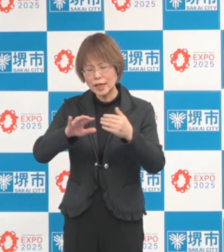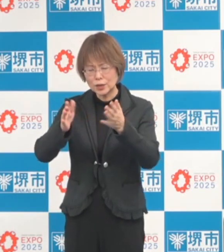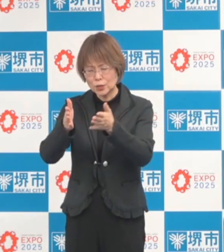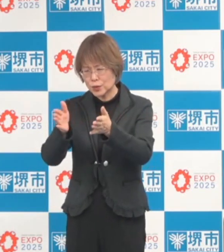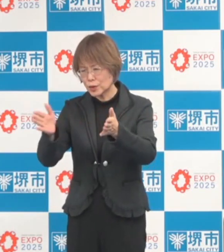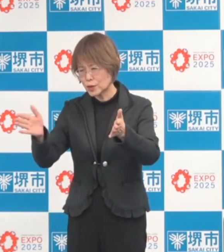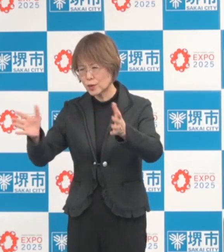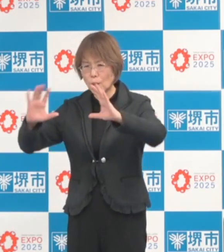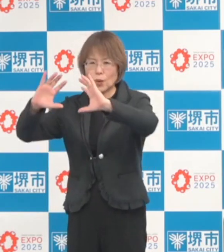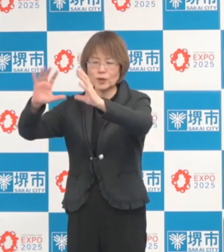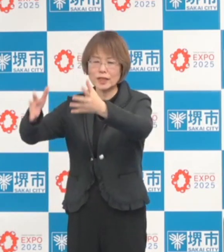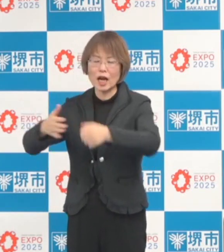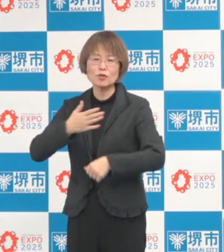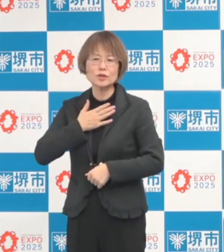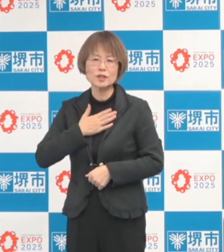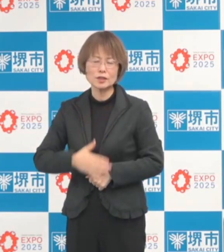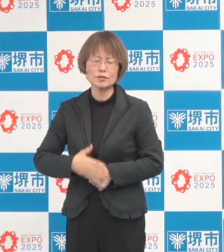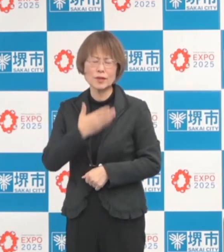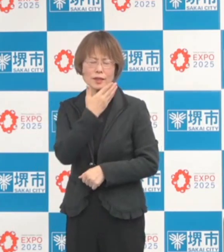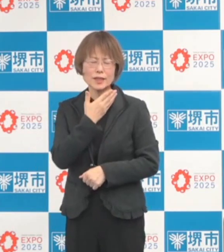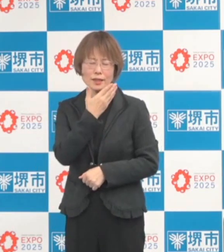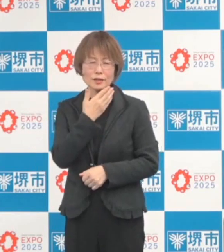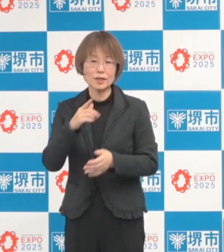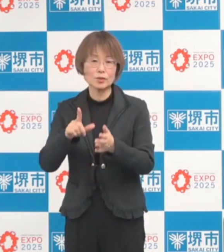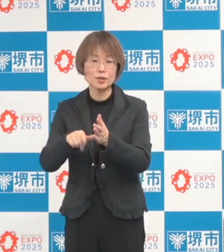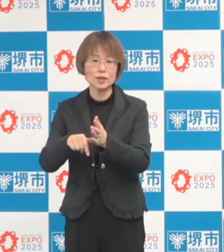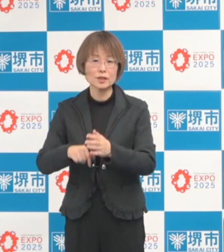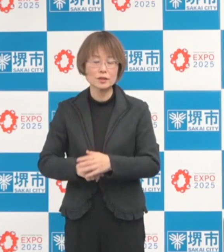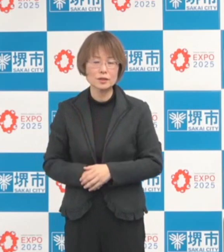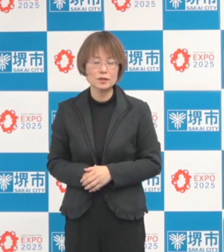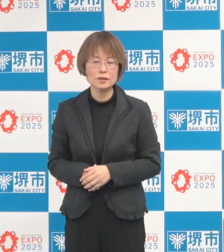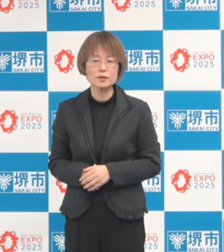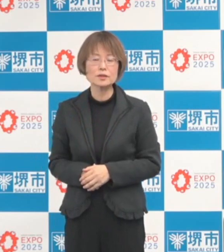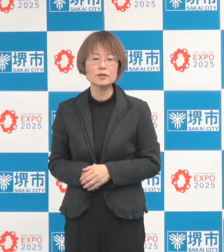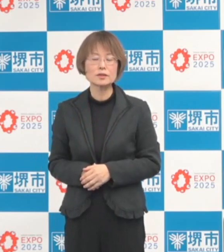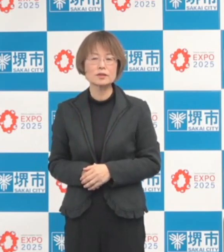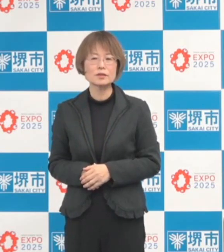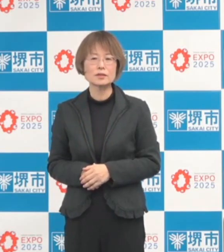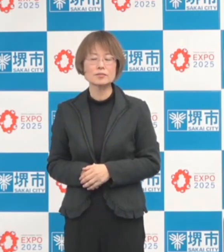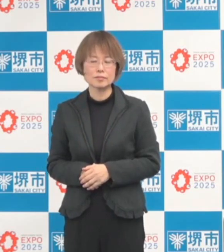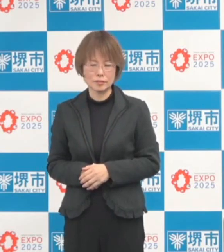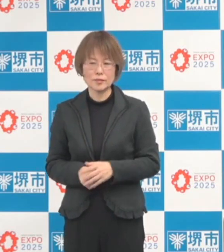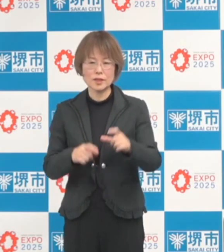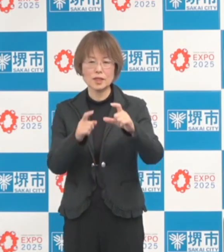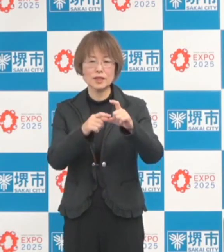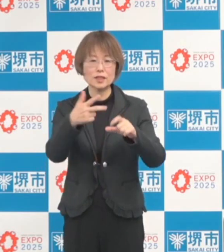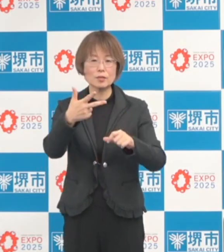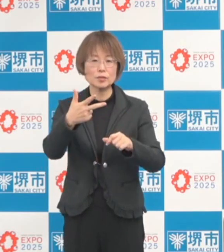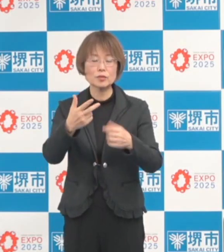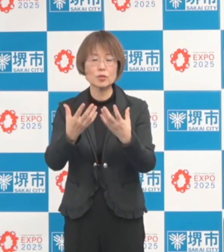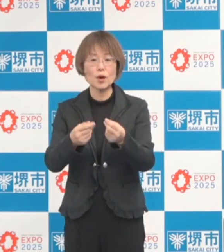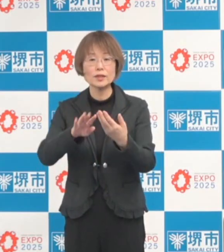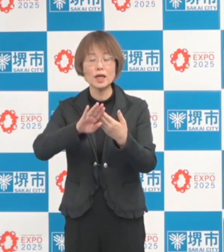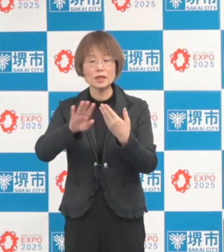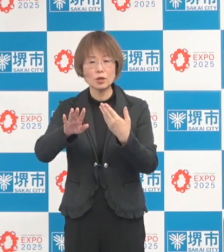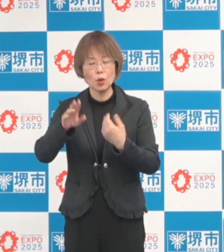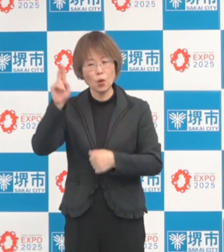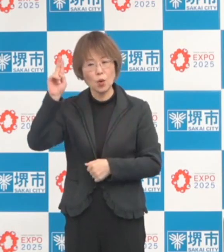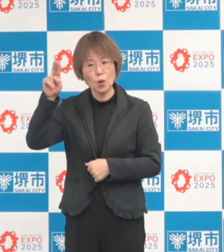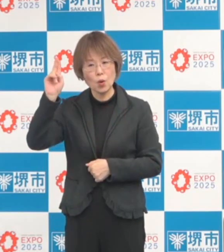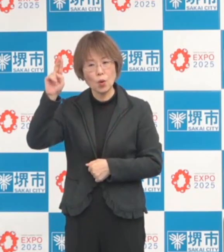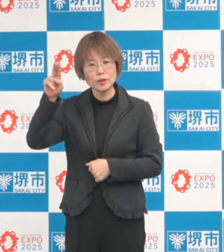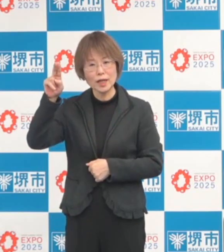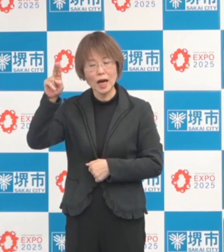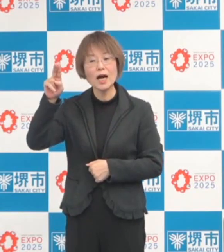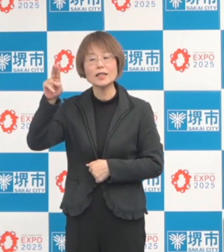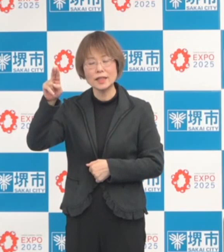というのは非常に重要な機会だと思っていますので、私も G7 の後大阪に拠点を構